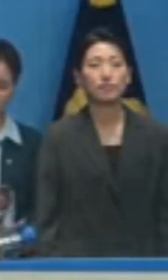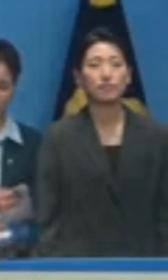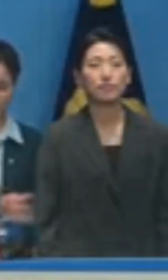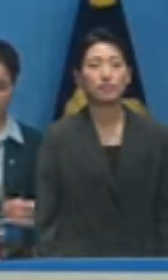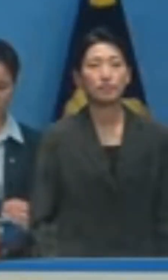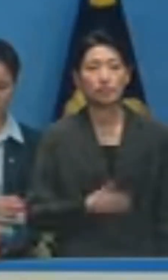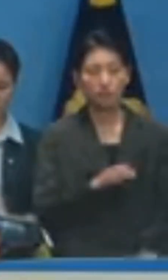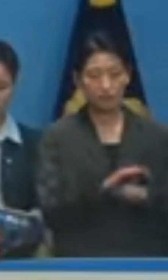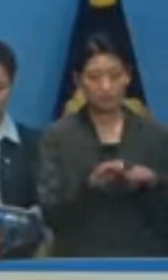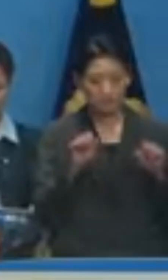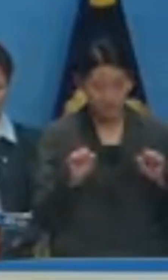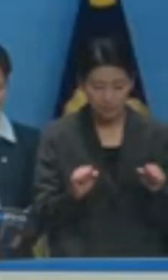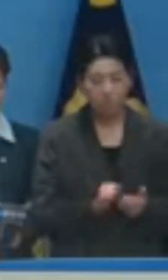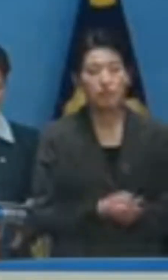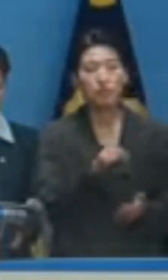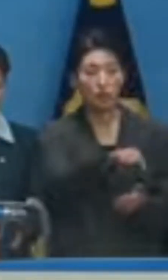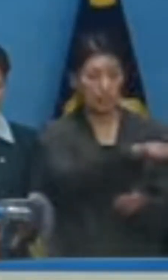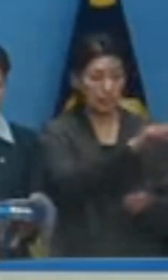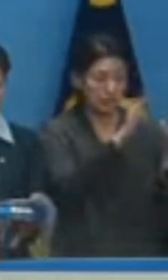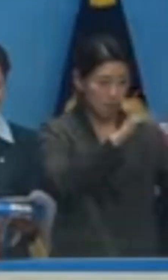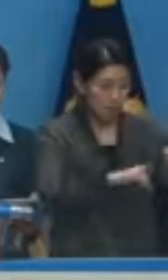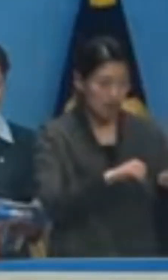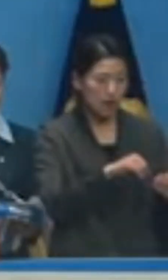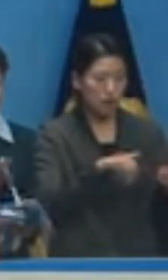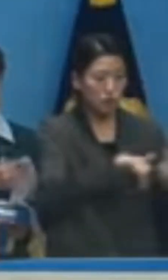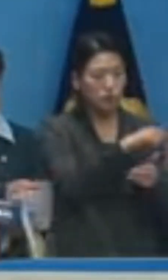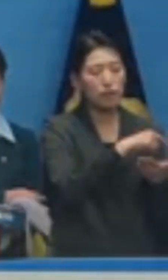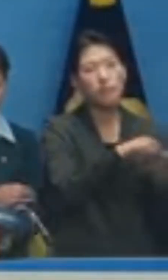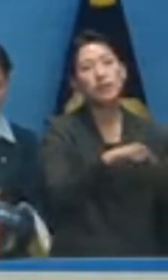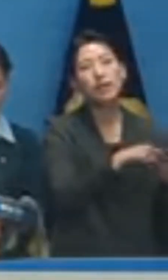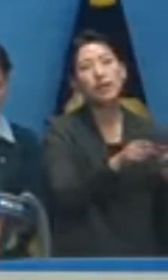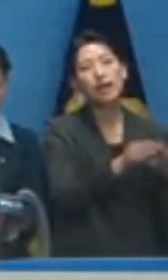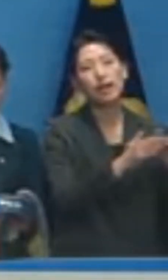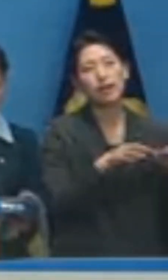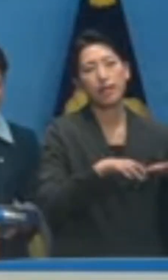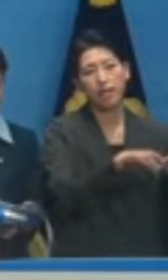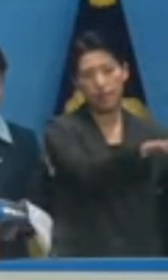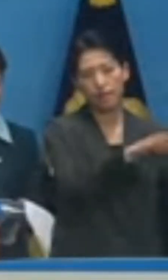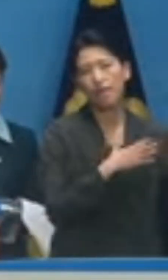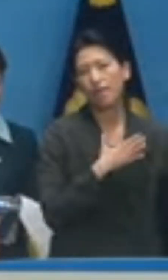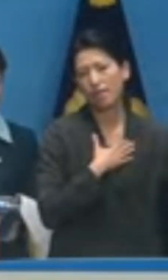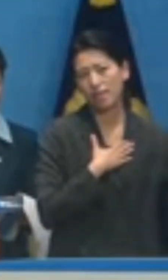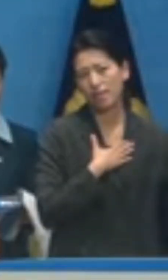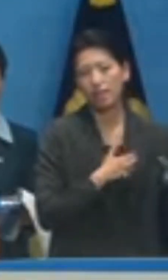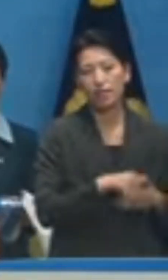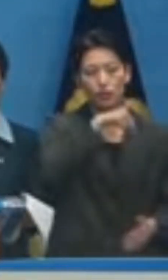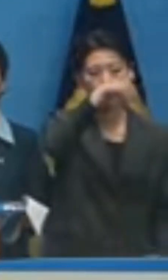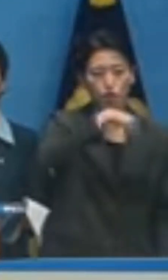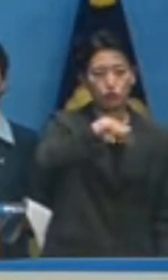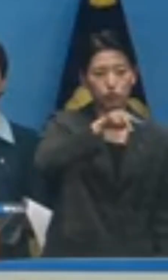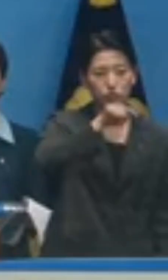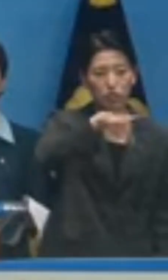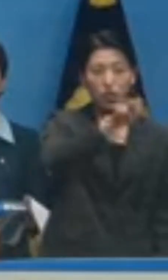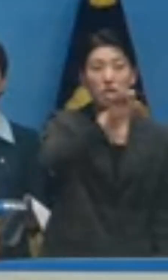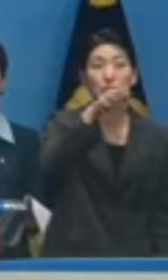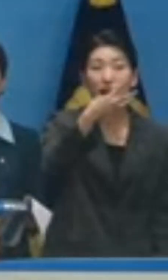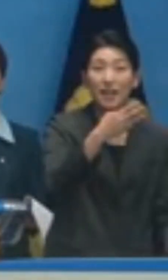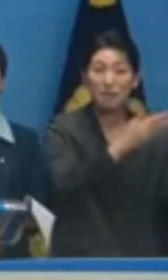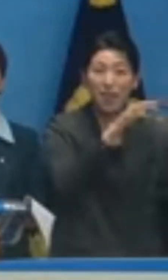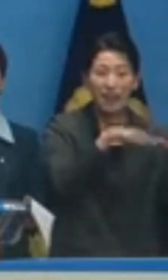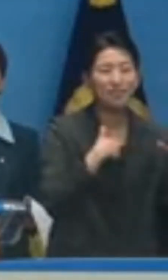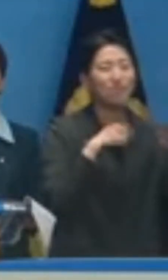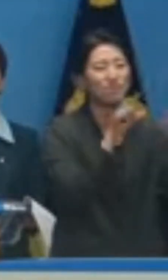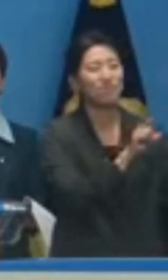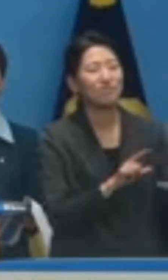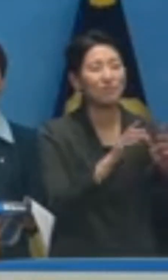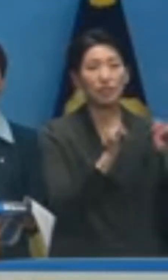이병시 구성말 피해상담 부위원장입니다. 저희는 경기도 광명시 1축동 구성마을에 거주하는 평범한